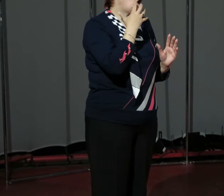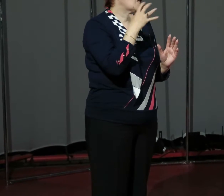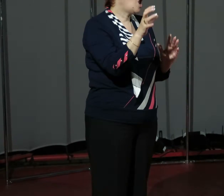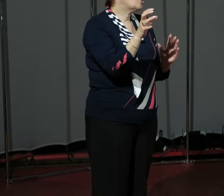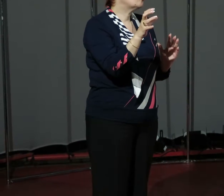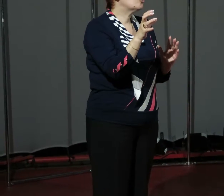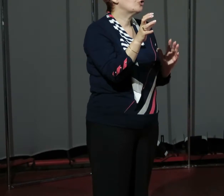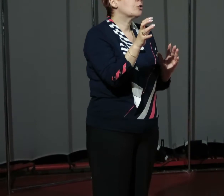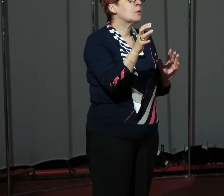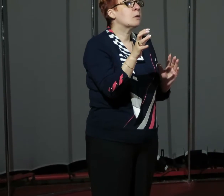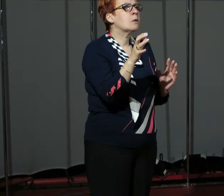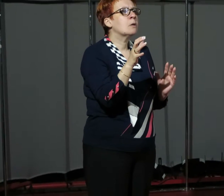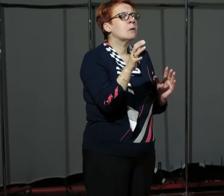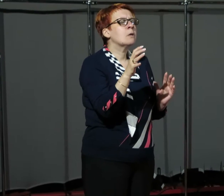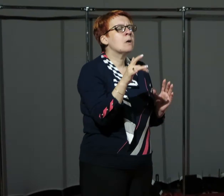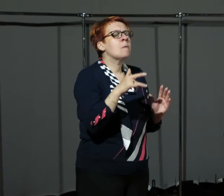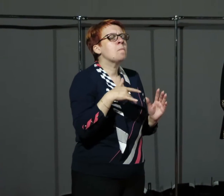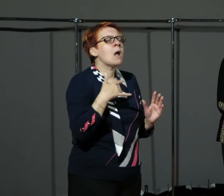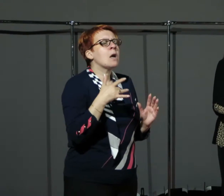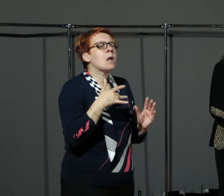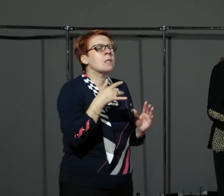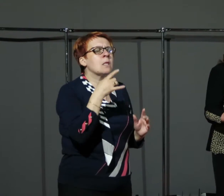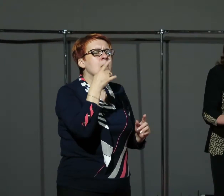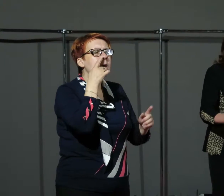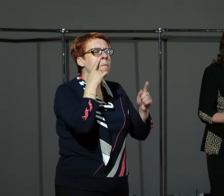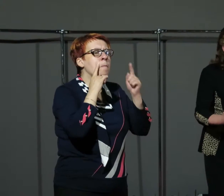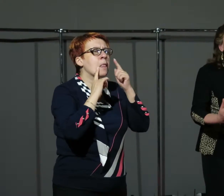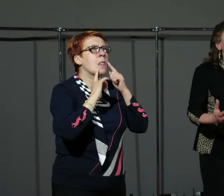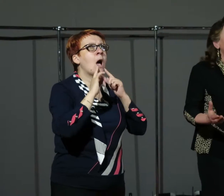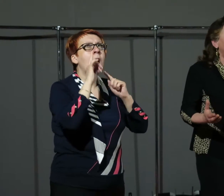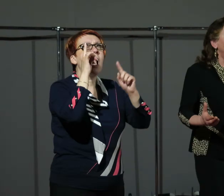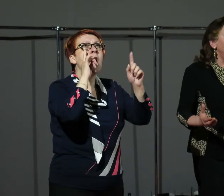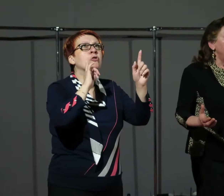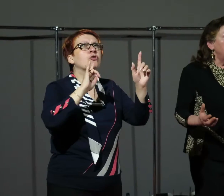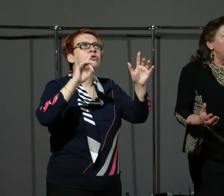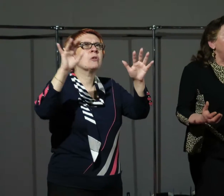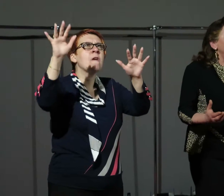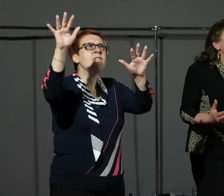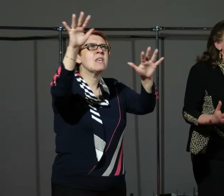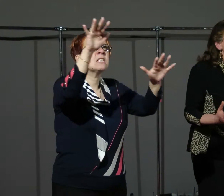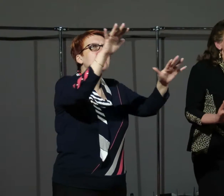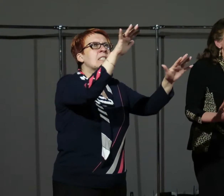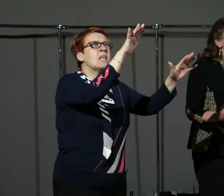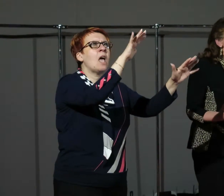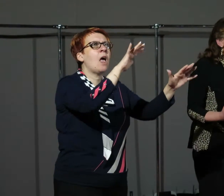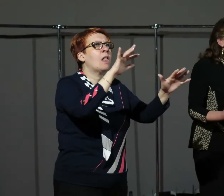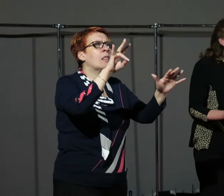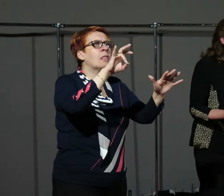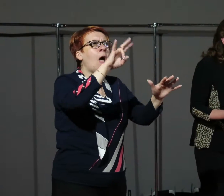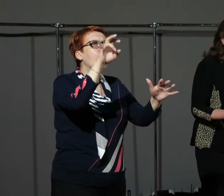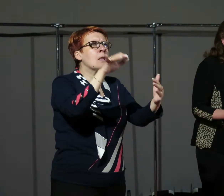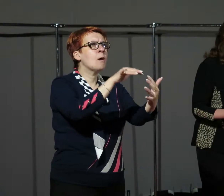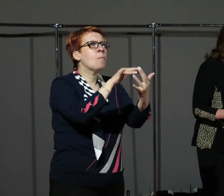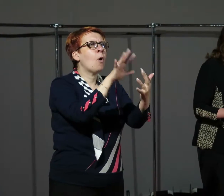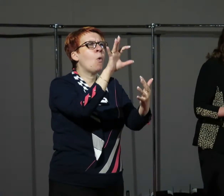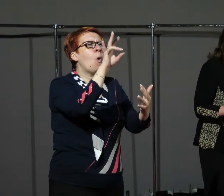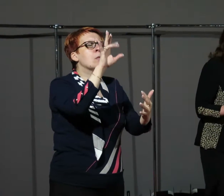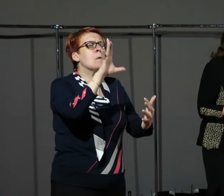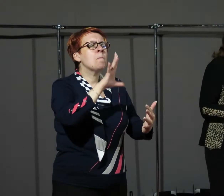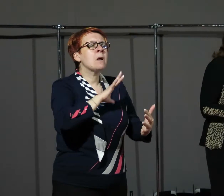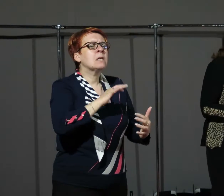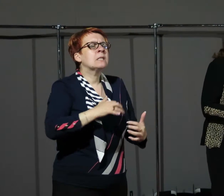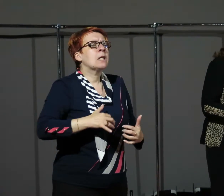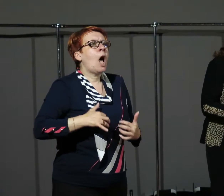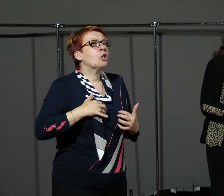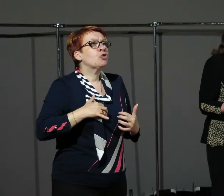Былиный плач висел над полем боя, он был страшней